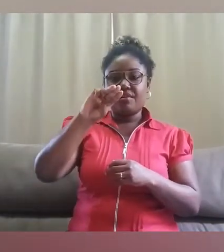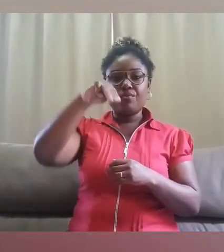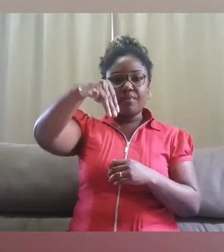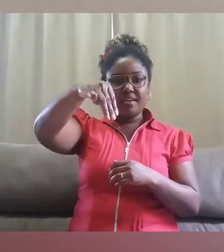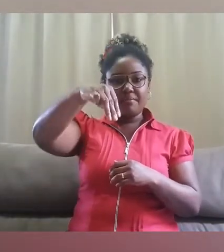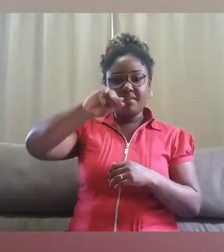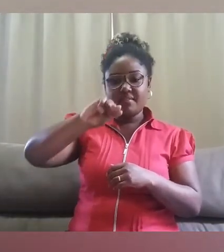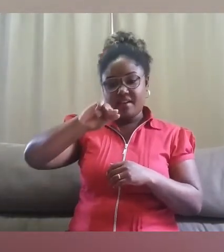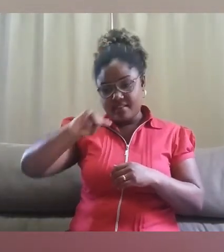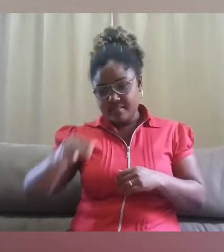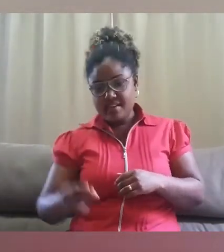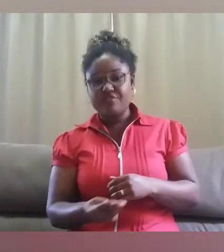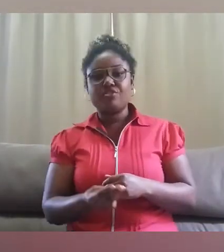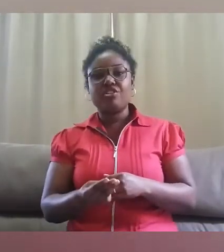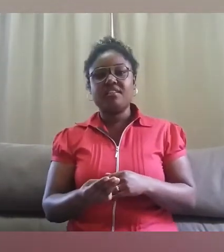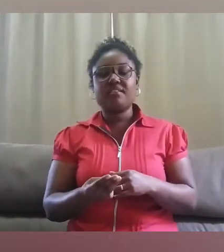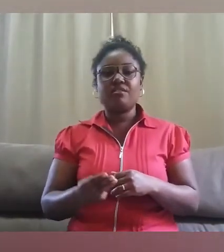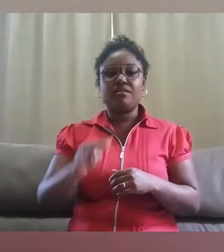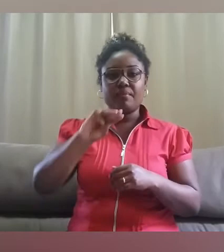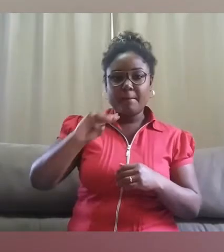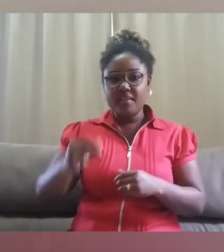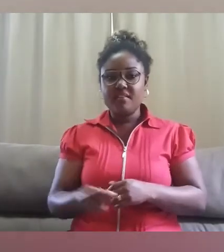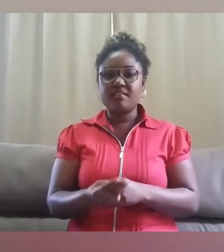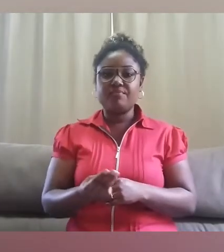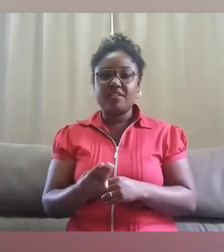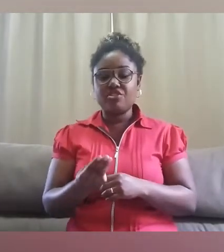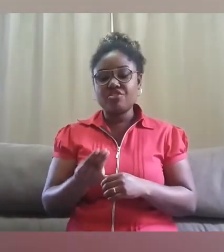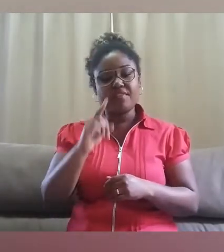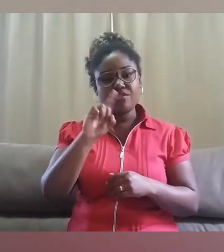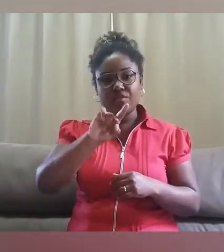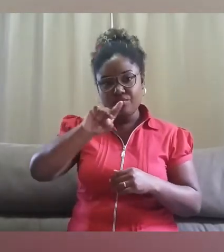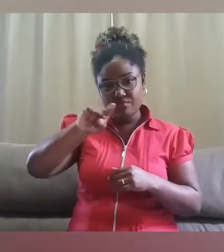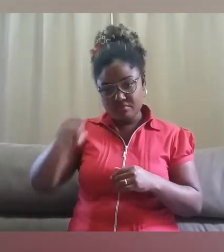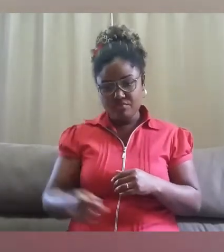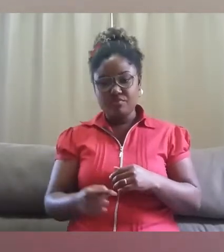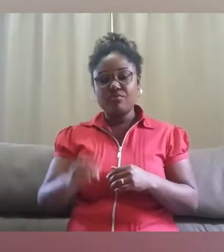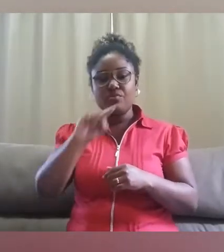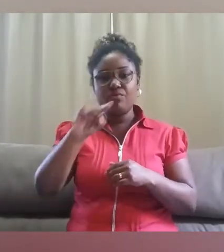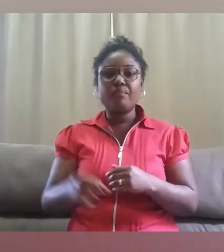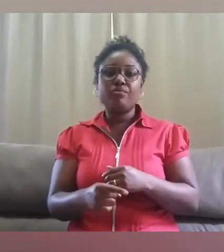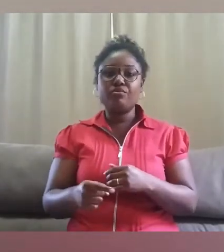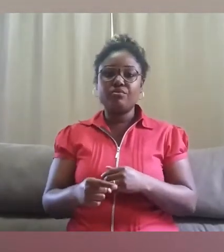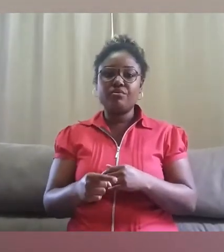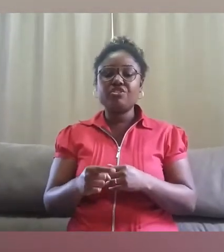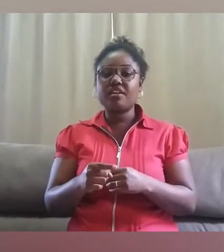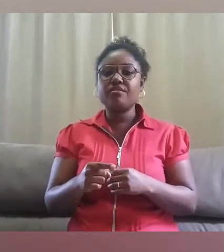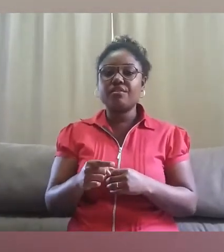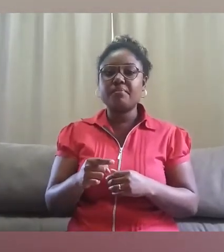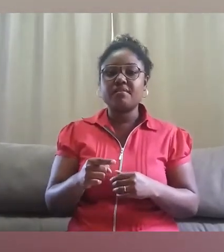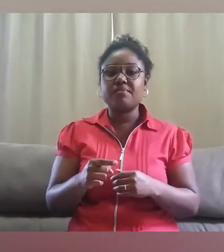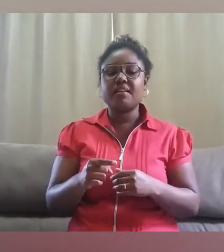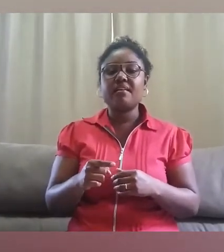É o M. Aí, dá a voltinha aqui, ó. Milhão. Tem gente que faz só com o indicador mesmo, né?